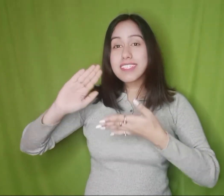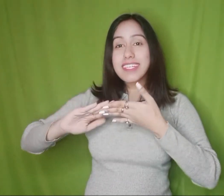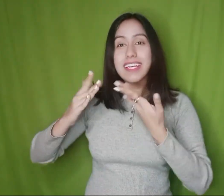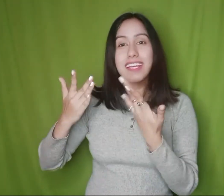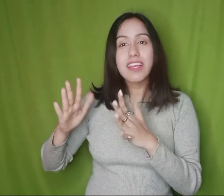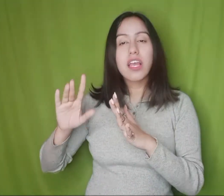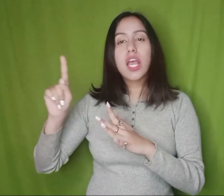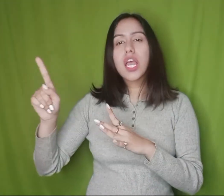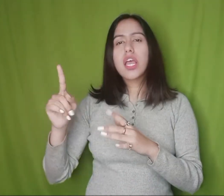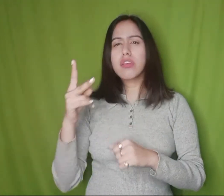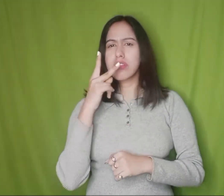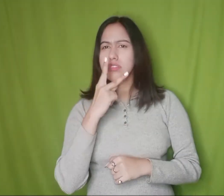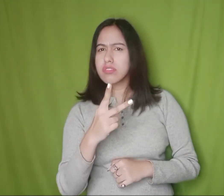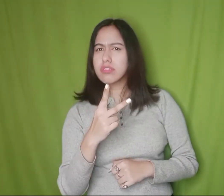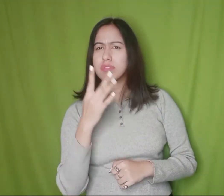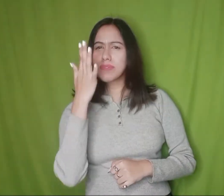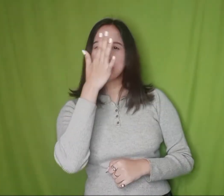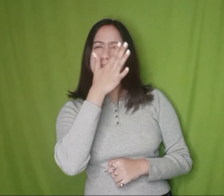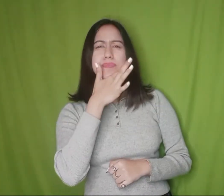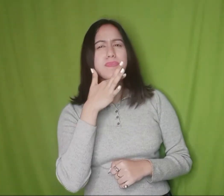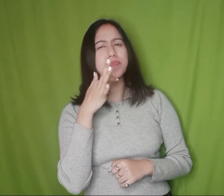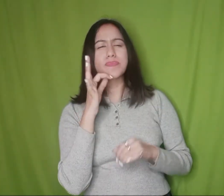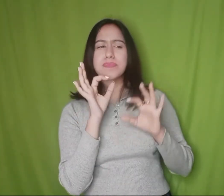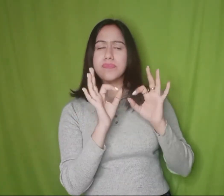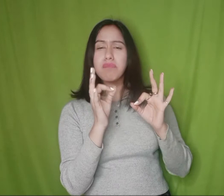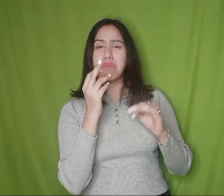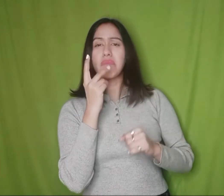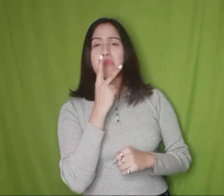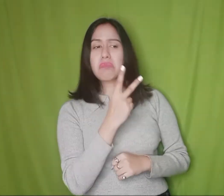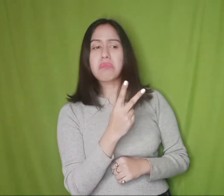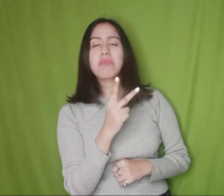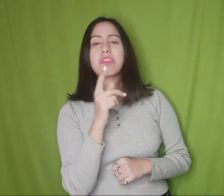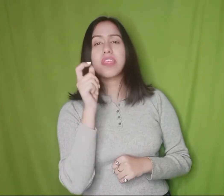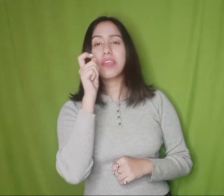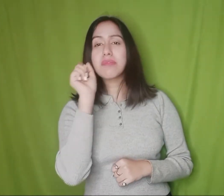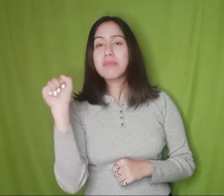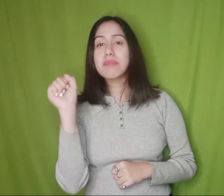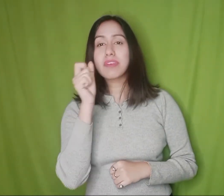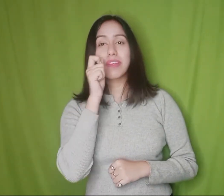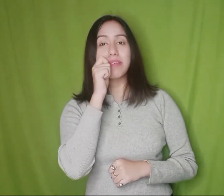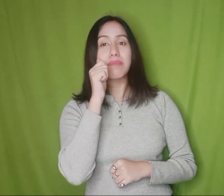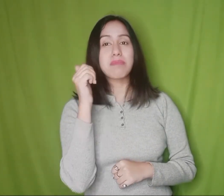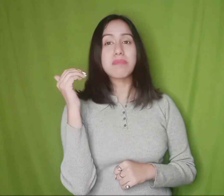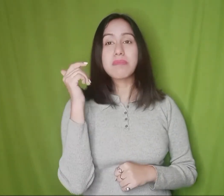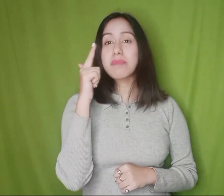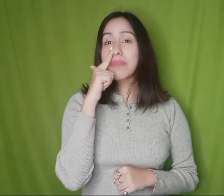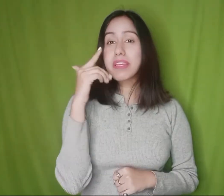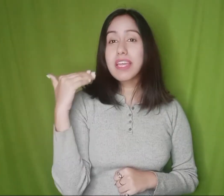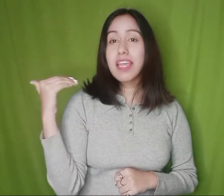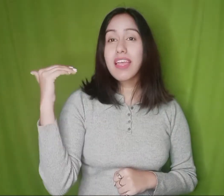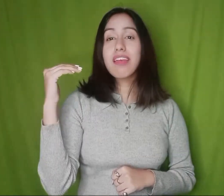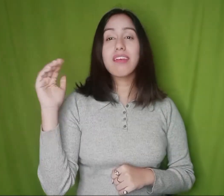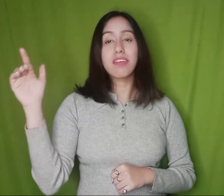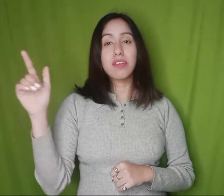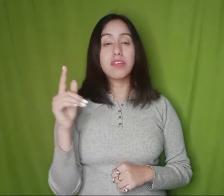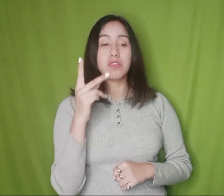द्वार पर भोजराज की बहन उदाबाई स्वागत के लिए खड़ी थी। उदाबाई ने मीरा की सुंदरता के बारे में केवल सुना ही